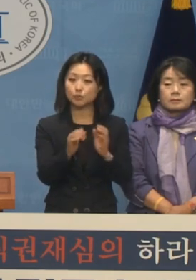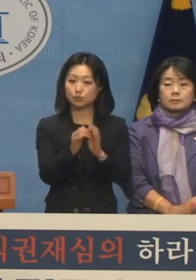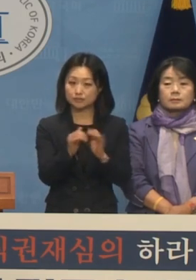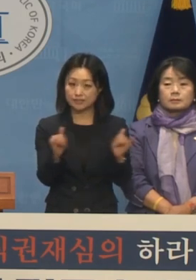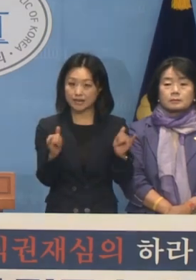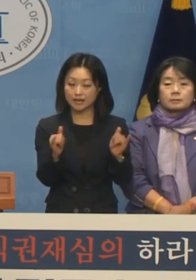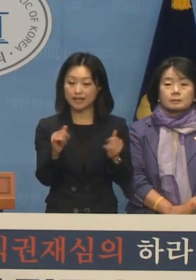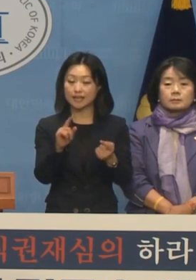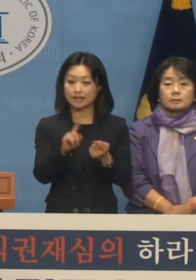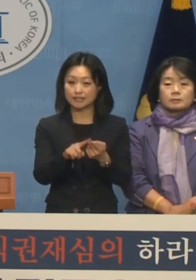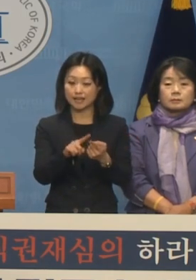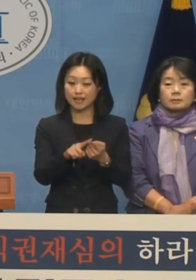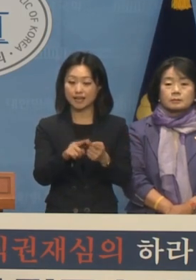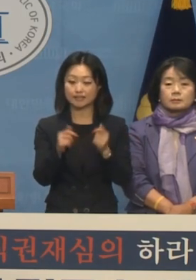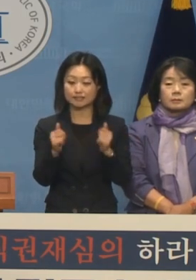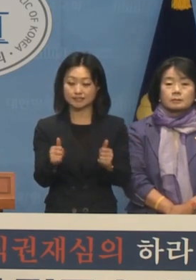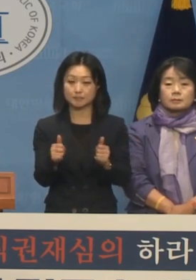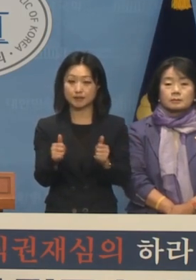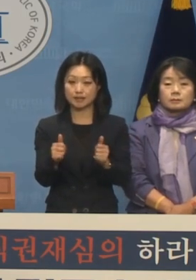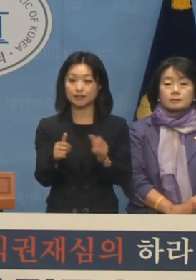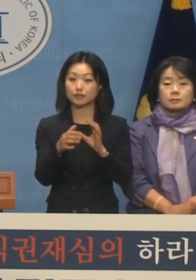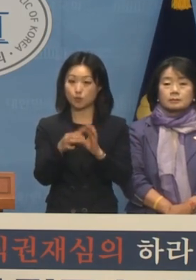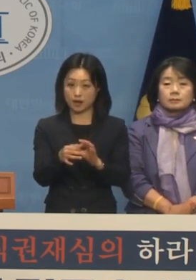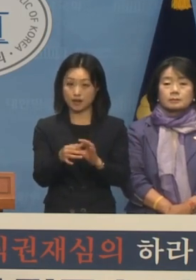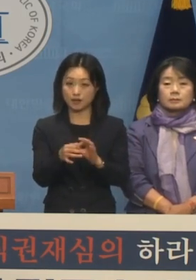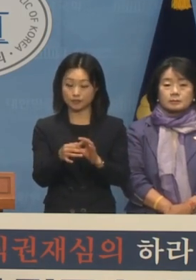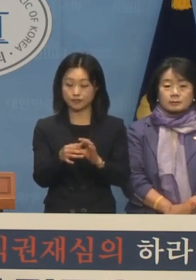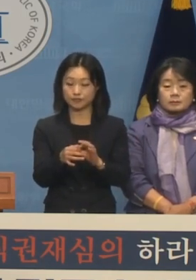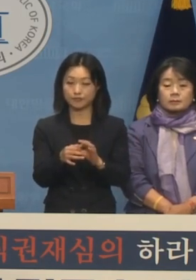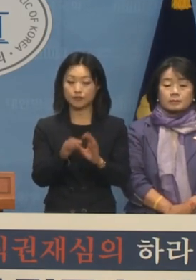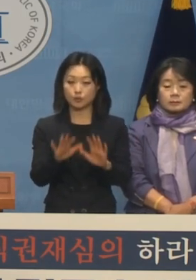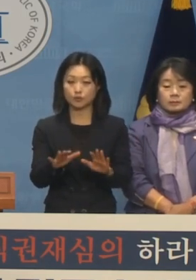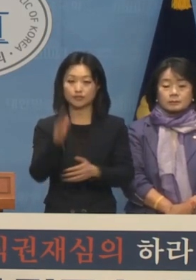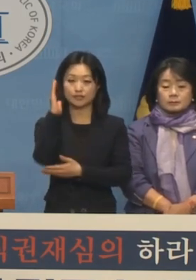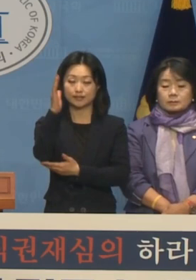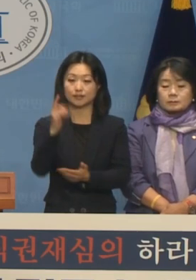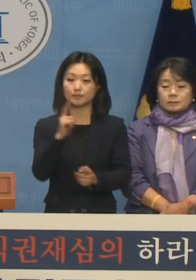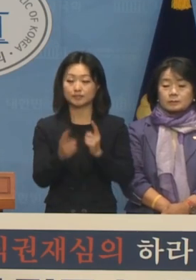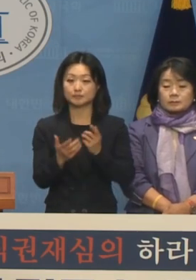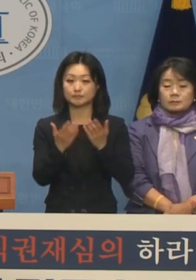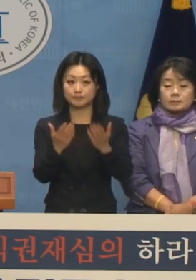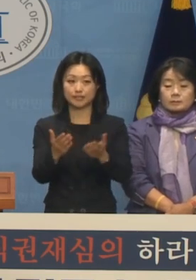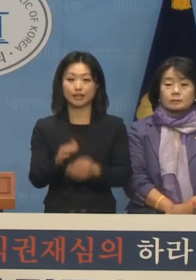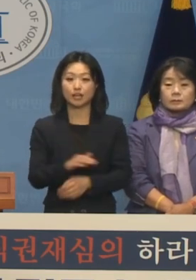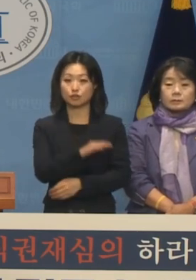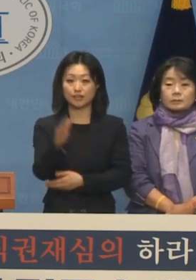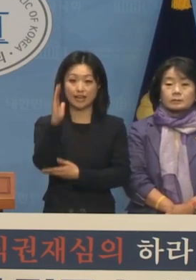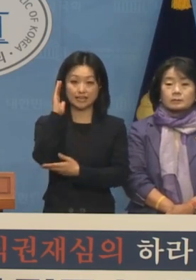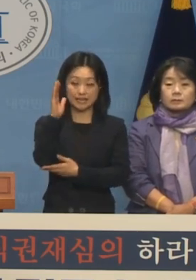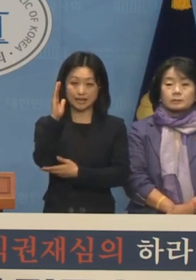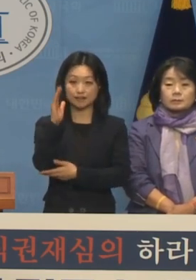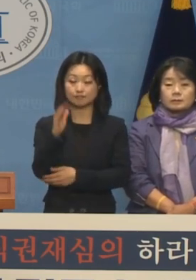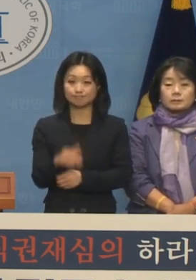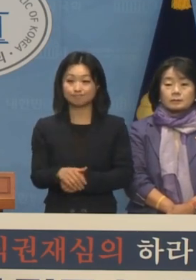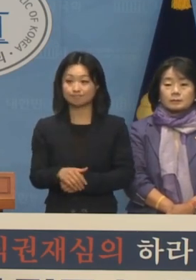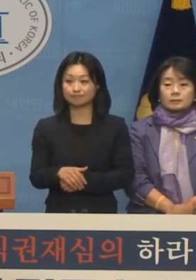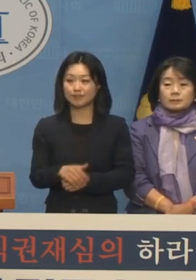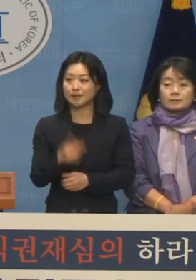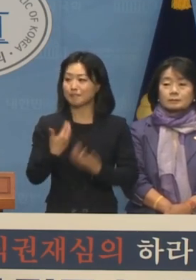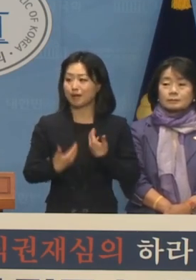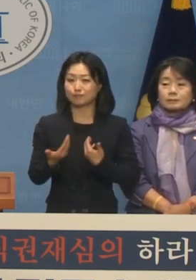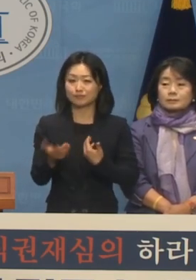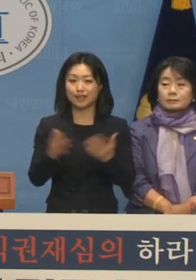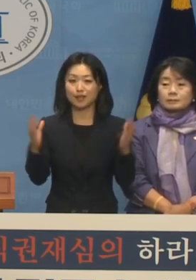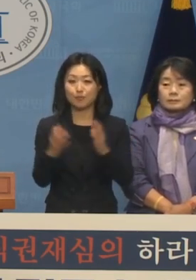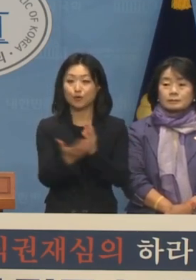배보상 직권 재심의 의결 촉구를 위한 기자회견 자리에 모였습니다. 먼저 저희의 이야기를 듣기 위해서 이렇게 바쁘신 시간에도